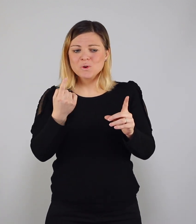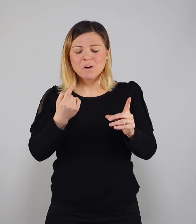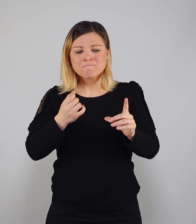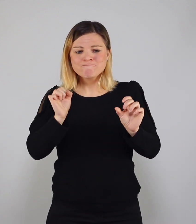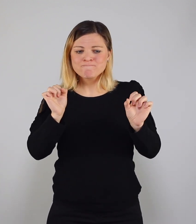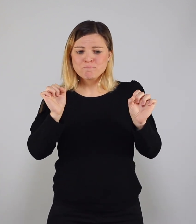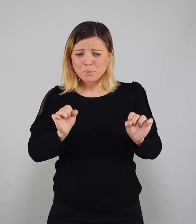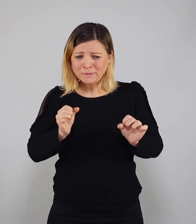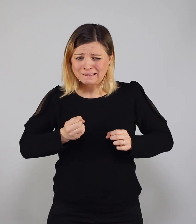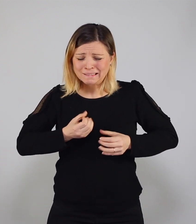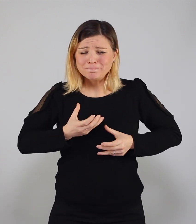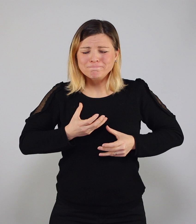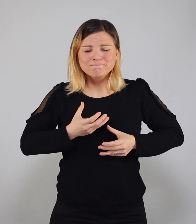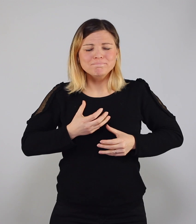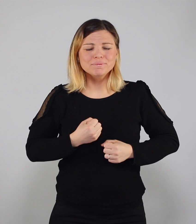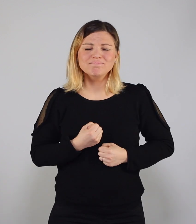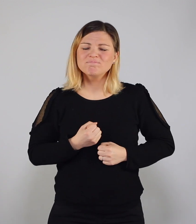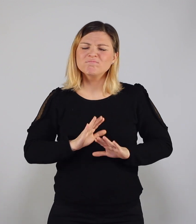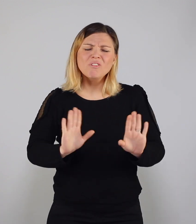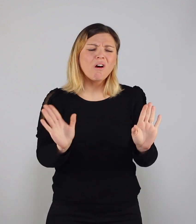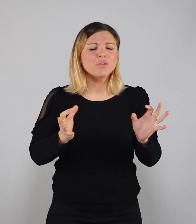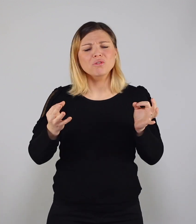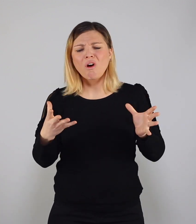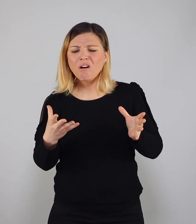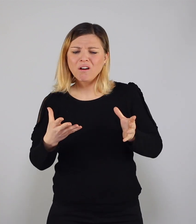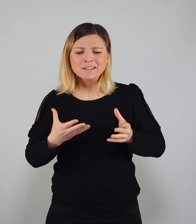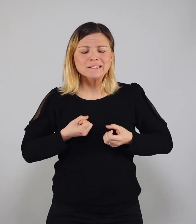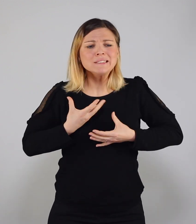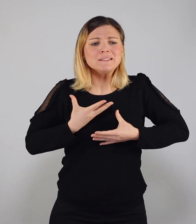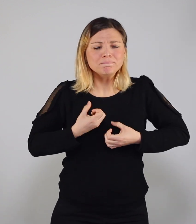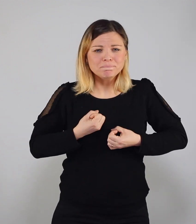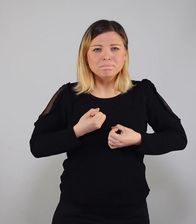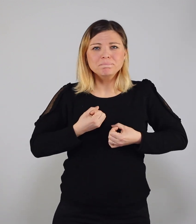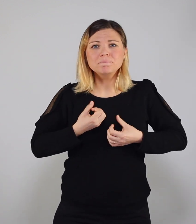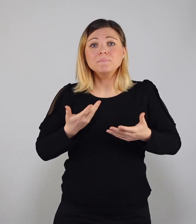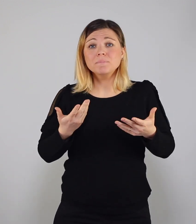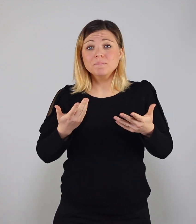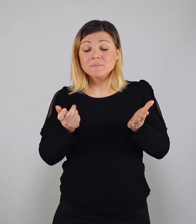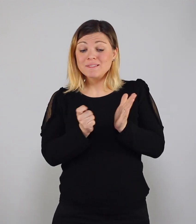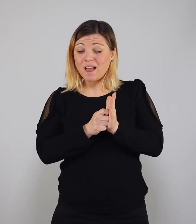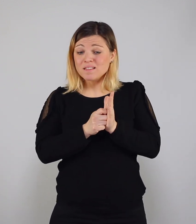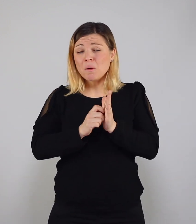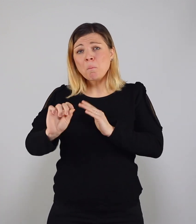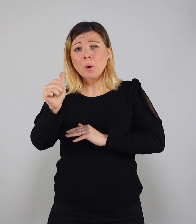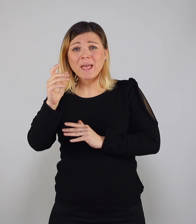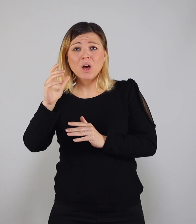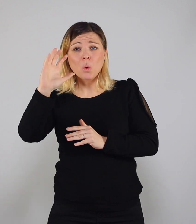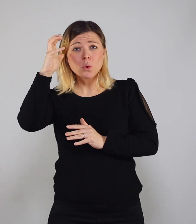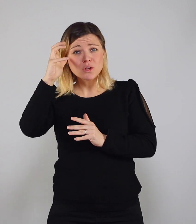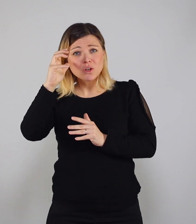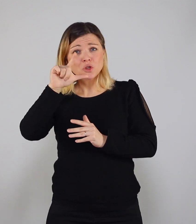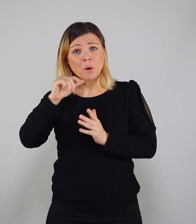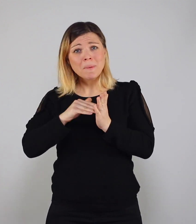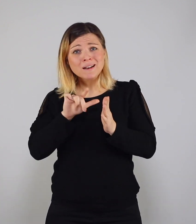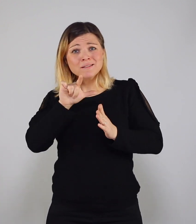dire. Mais j'ai raté toujours les occasions présentées en me disant j'aurai le temps. Mais je me souviens de ce jour, le